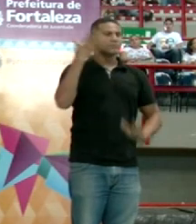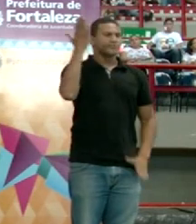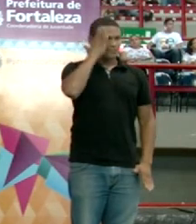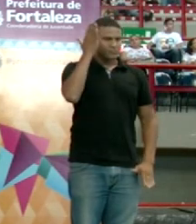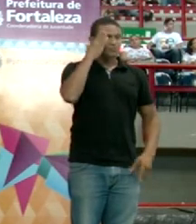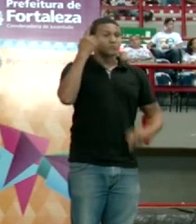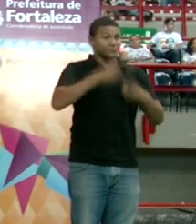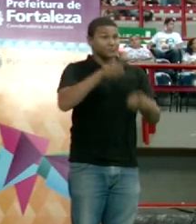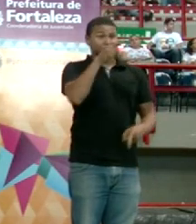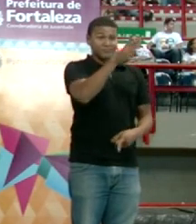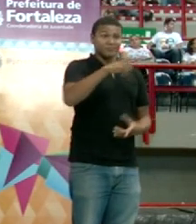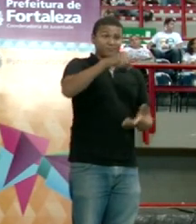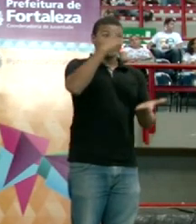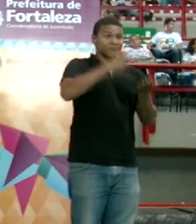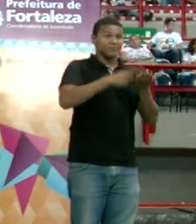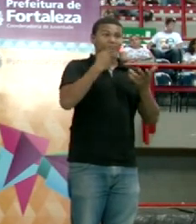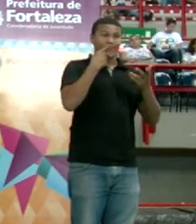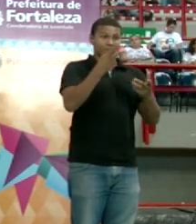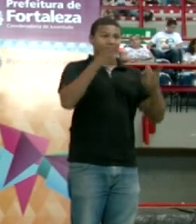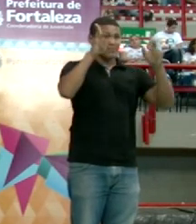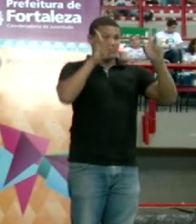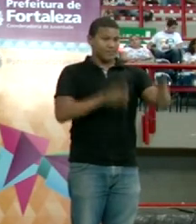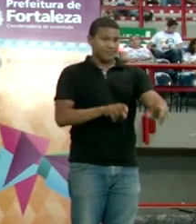partilha do mesmo código.